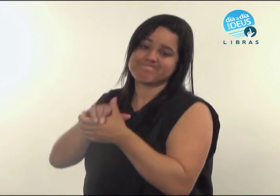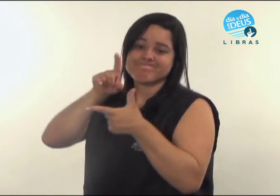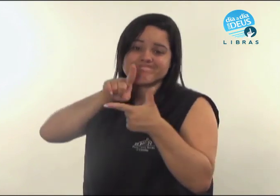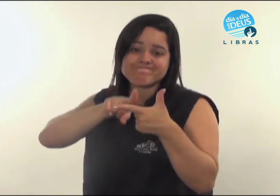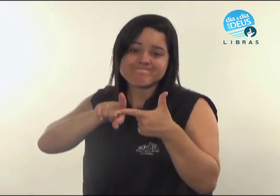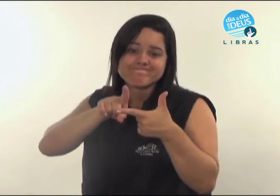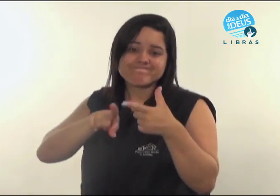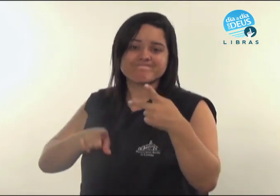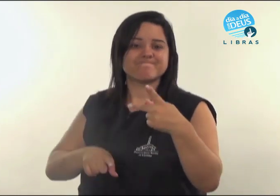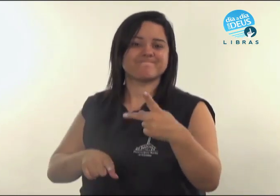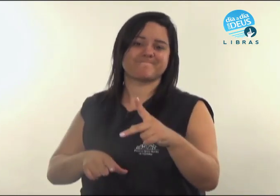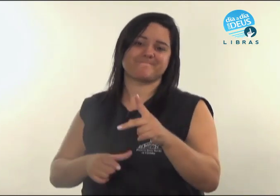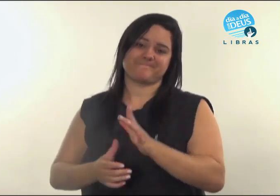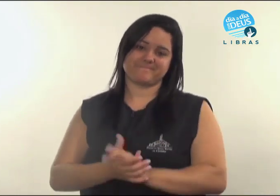Só isso.